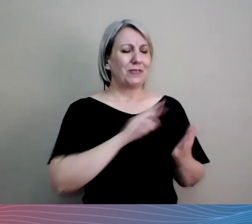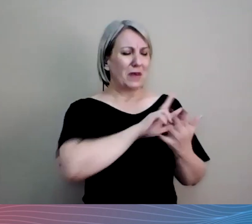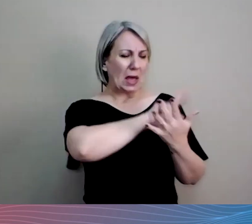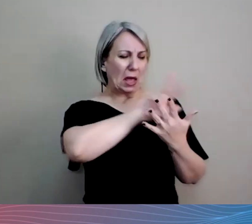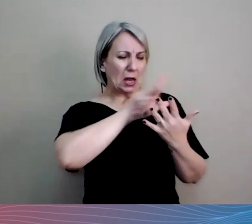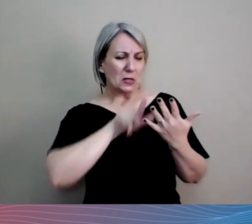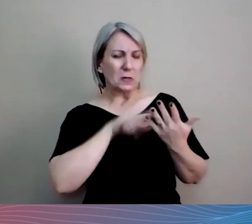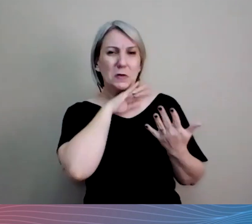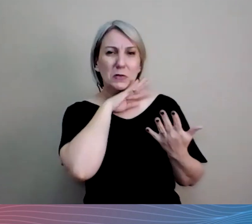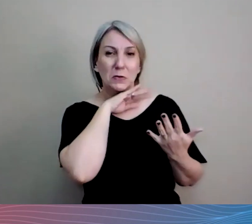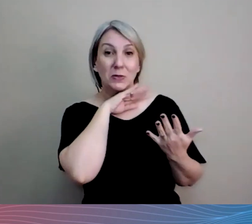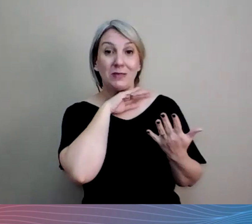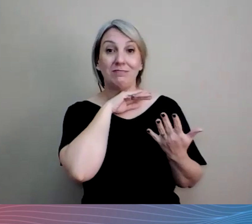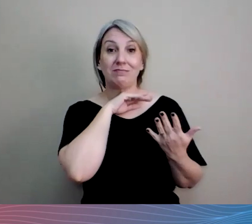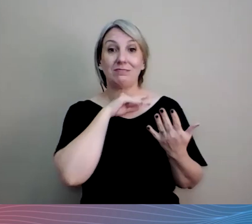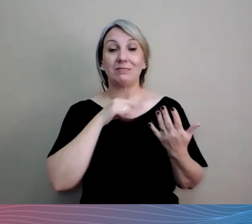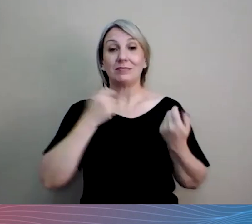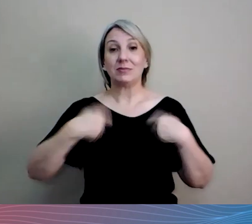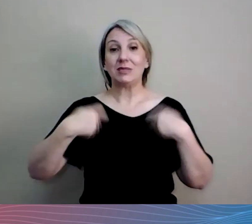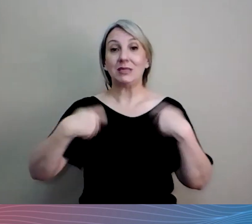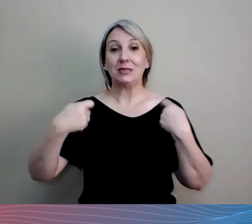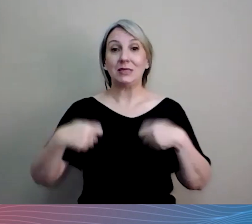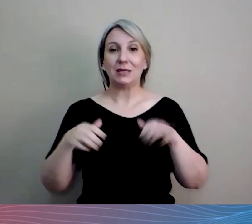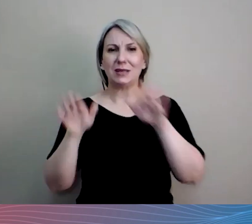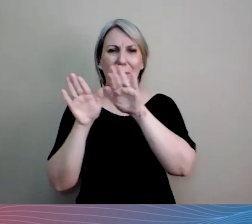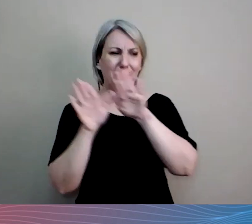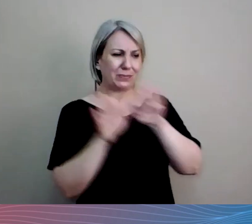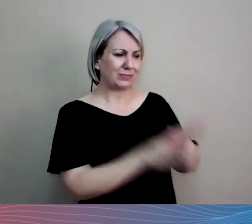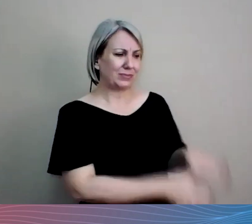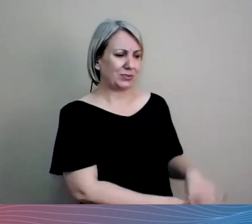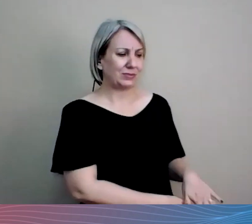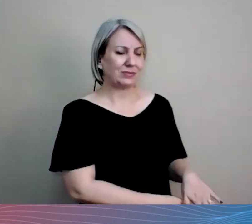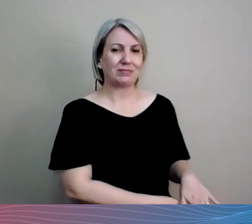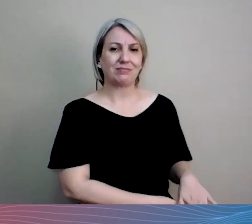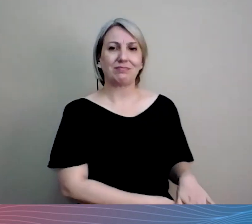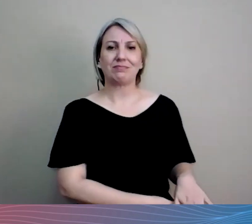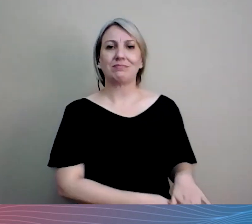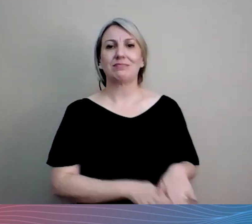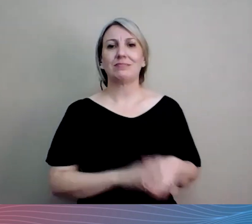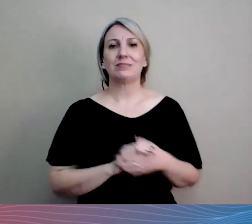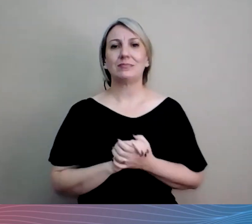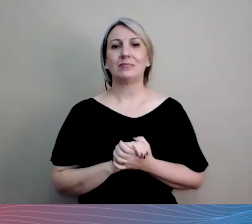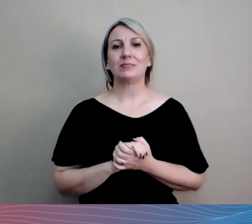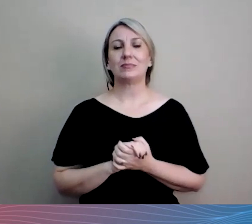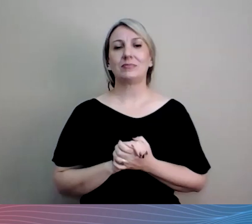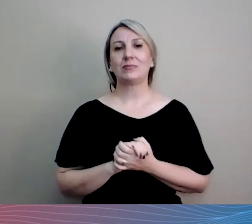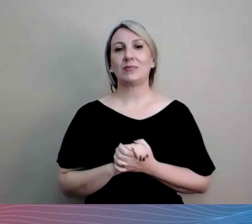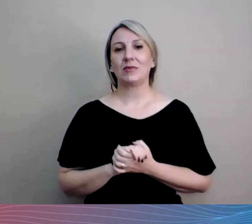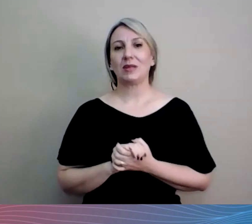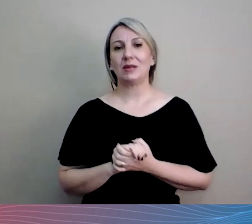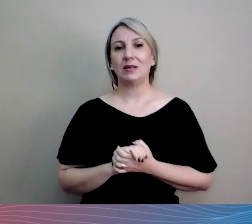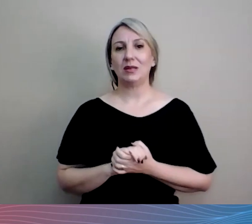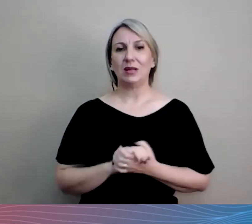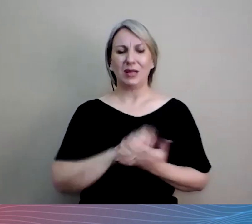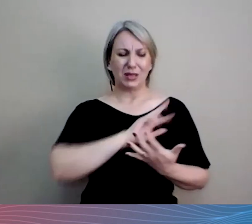despir-nos do velho homem, né? Esse despir do velho homem, irmãos, com os seus feitos, ou